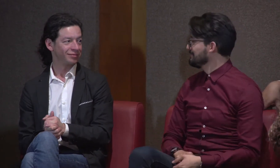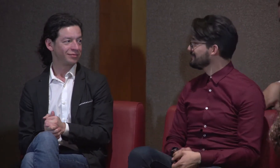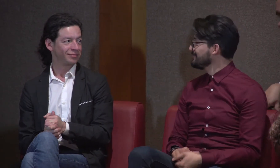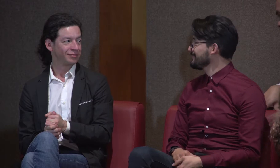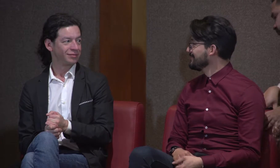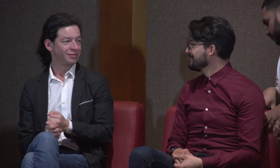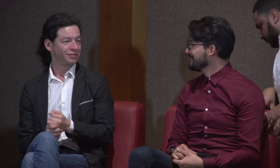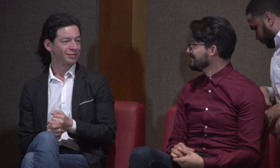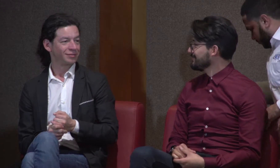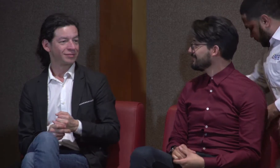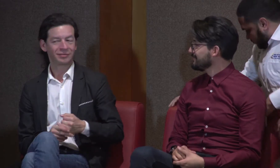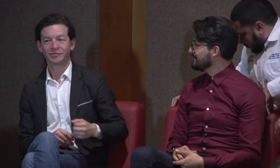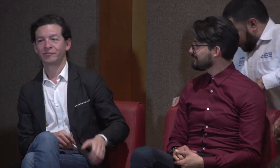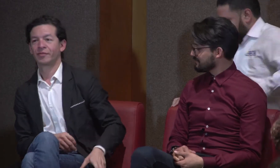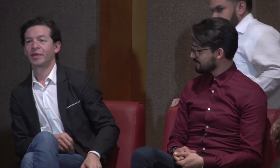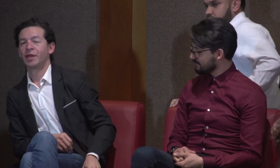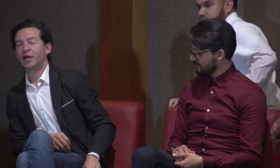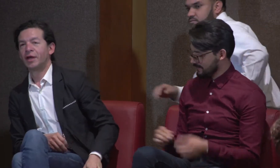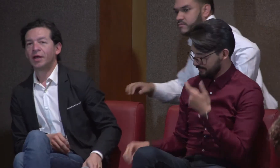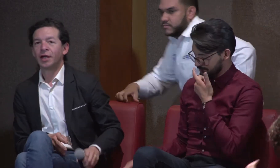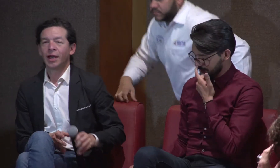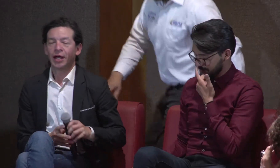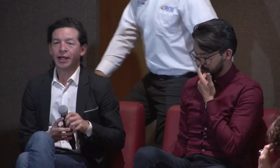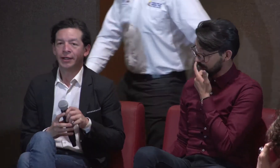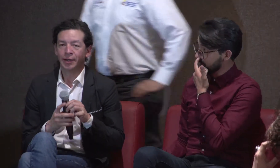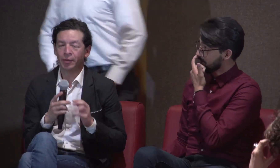seña, y de ser así, ¿cómo se llegó a esa decisión?